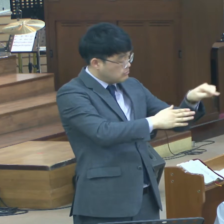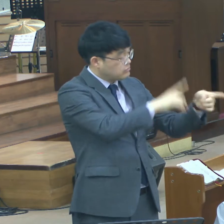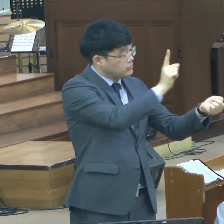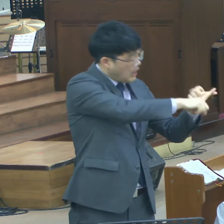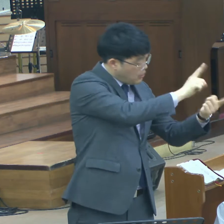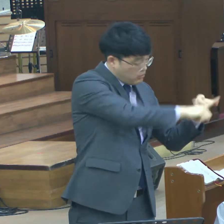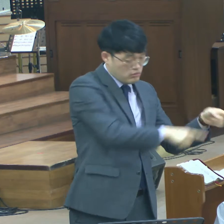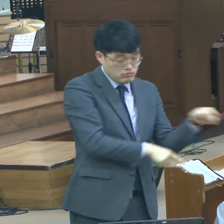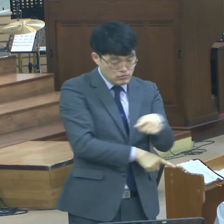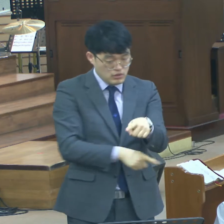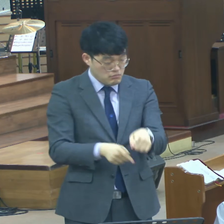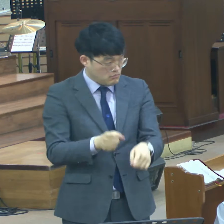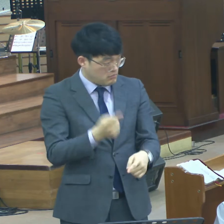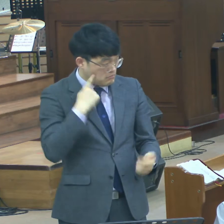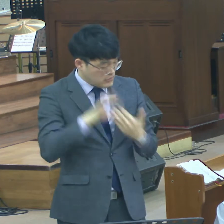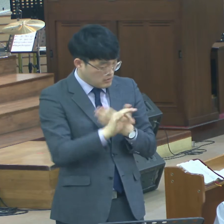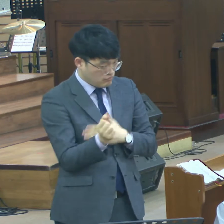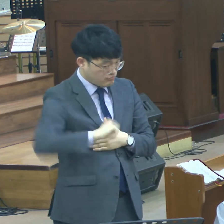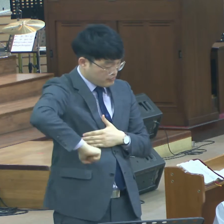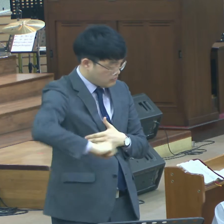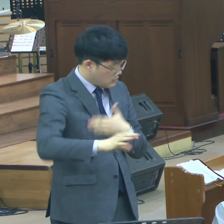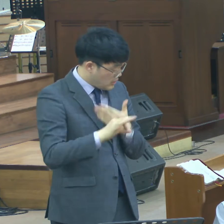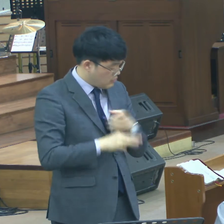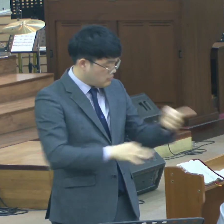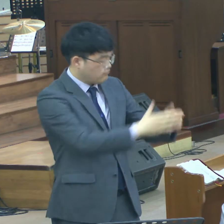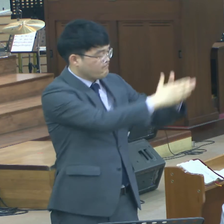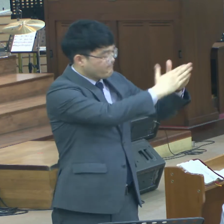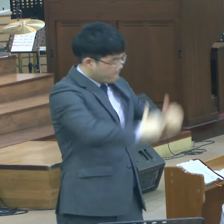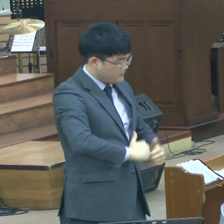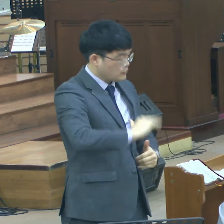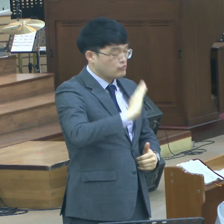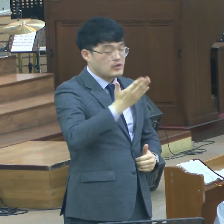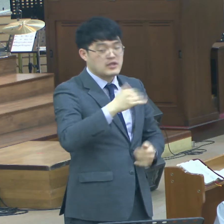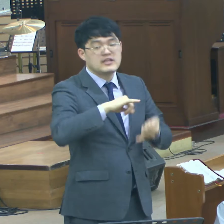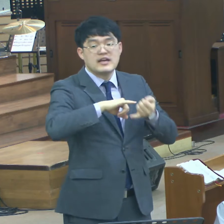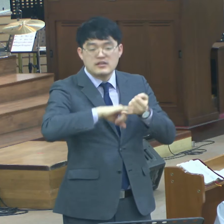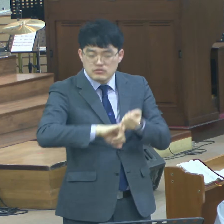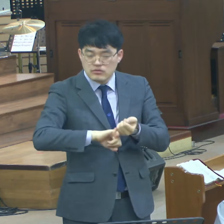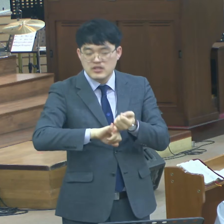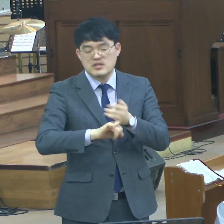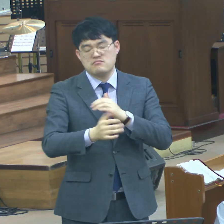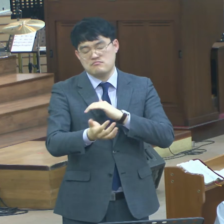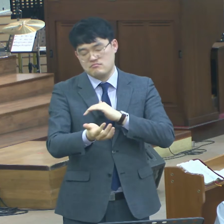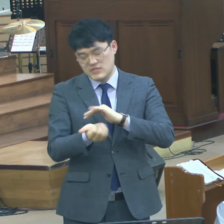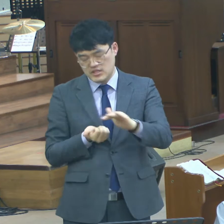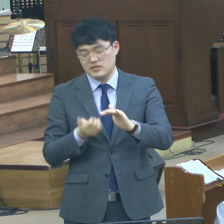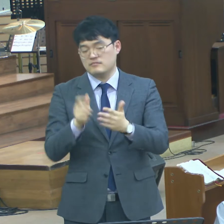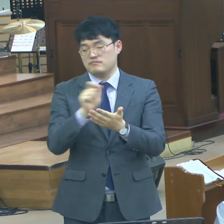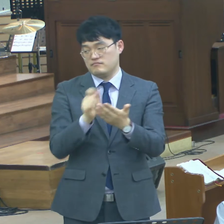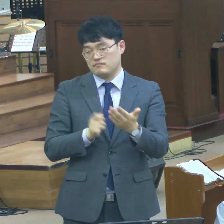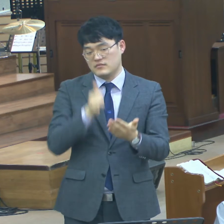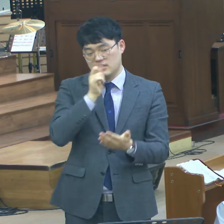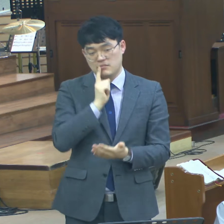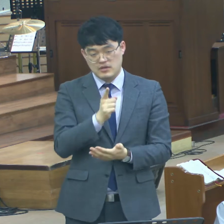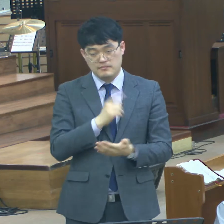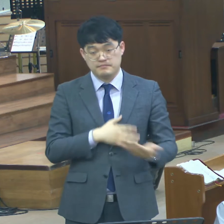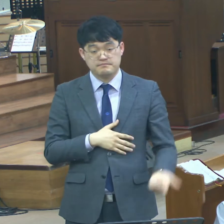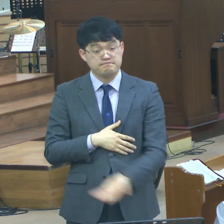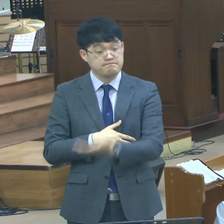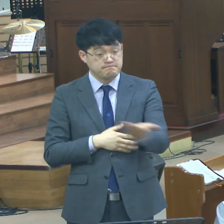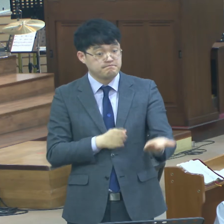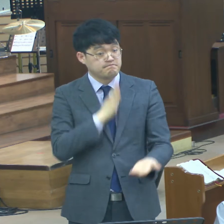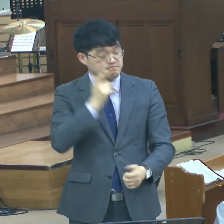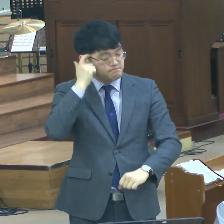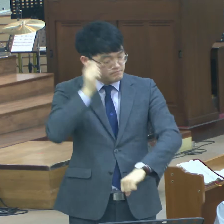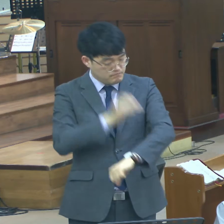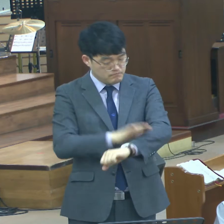국물도 없을 줄 알아. 자, 이 말씀이 열왕기상 6장 12절 13절이라는 거예요. 실제로 솔로몬의 삶을 보시면